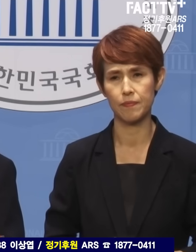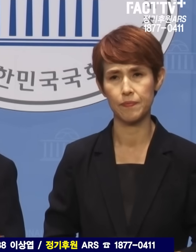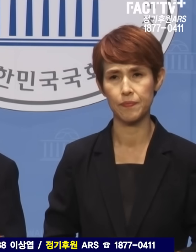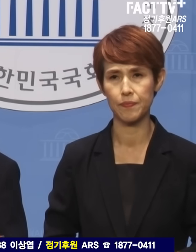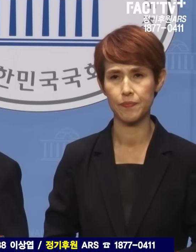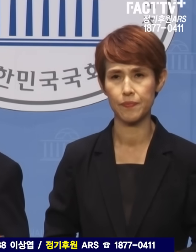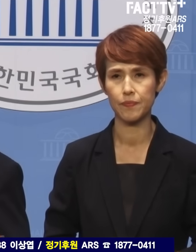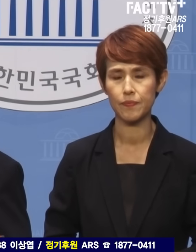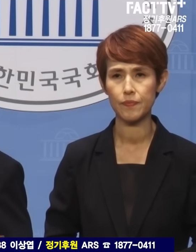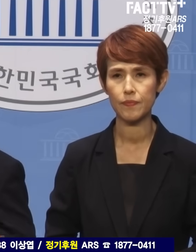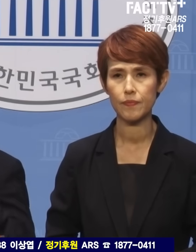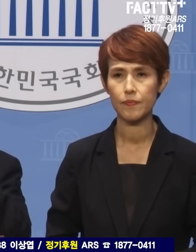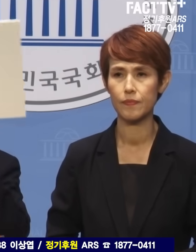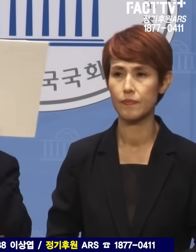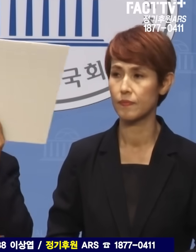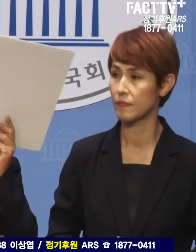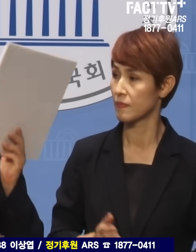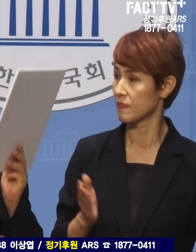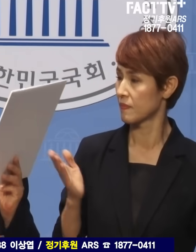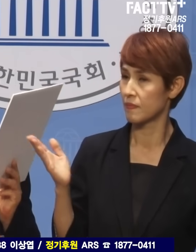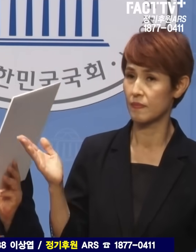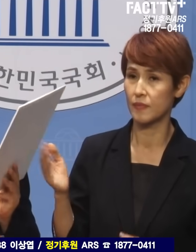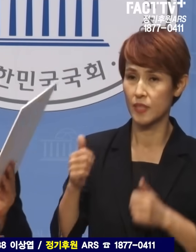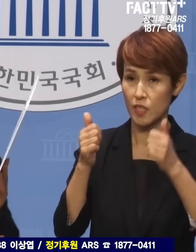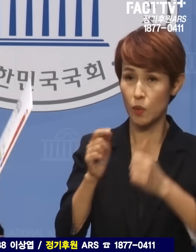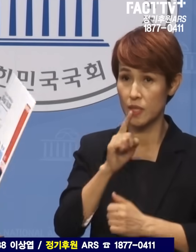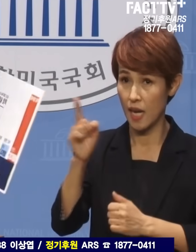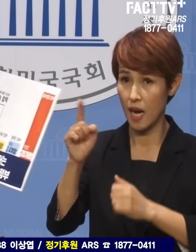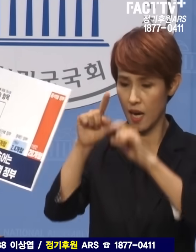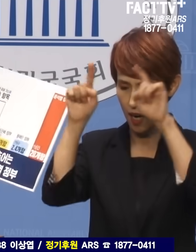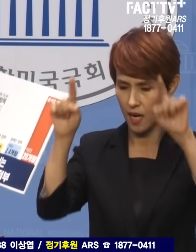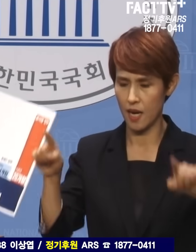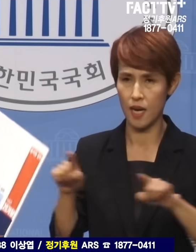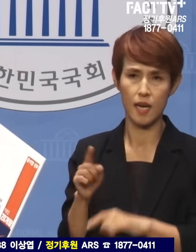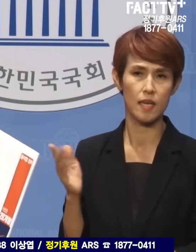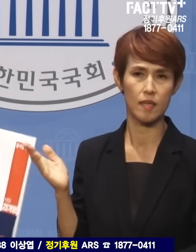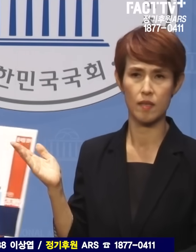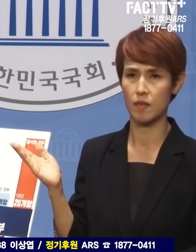없습니다 여기 기소장을 제가 다